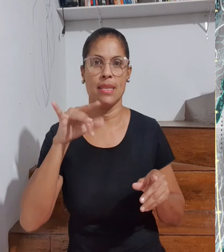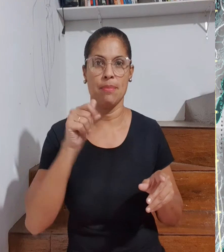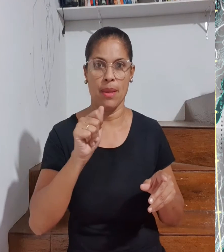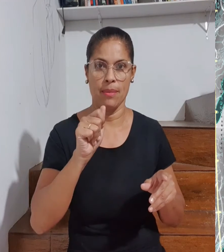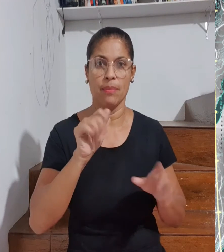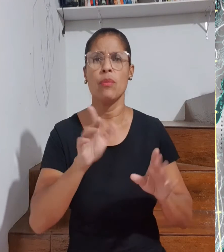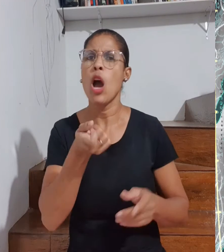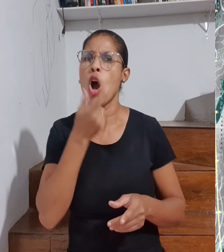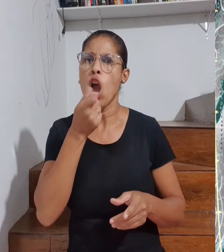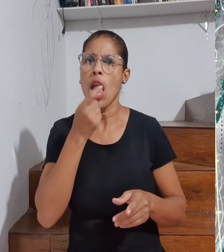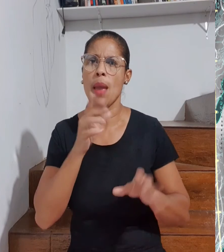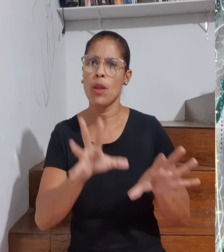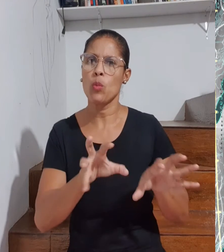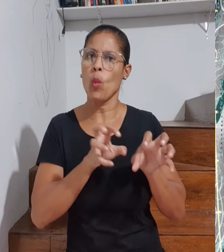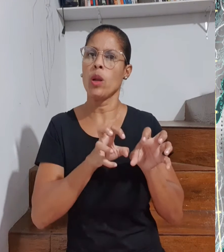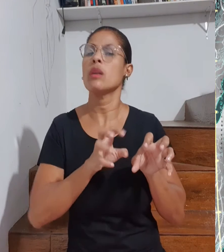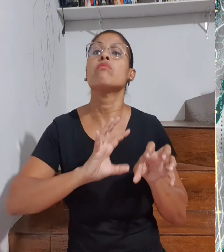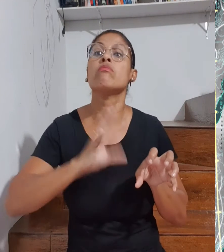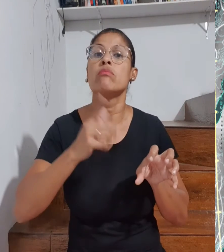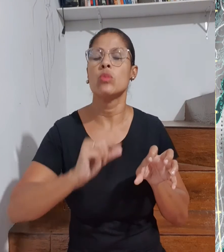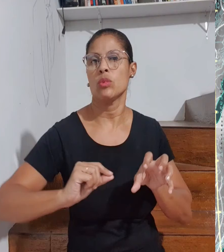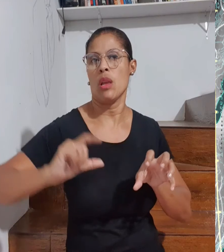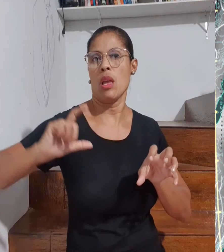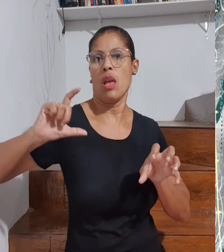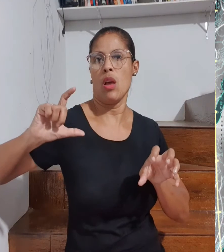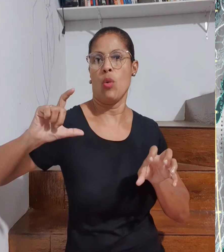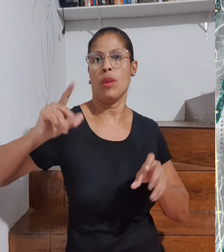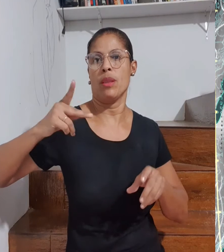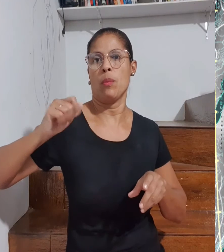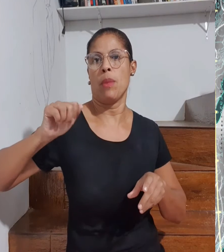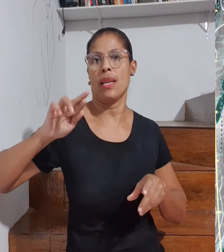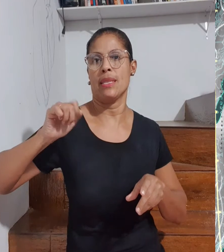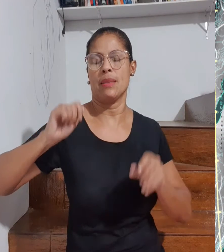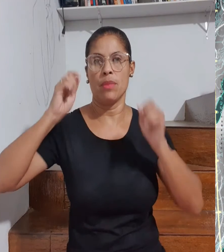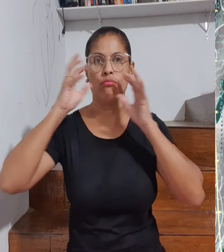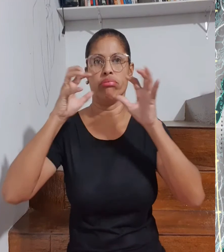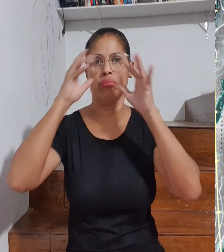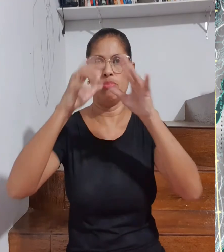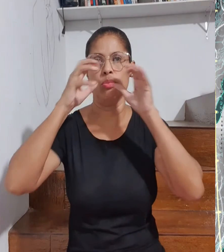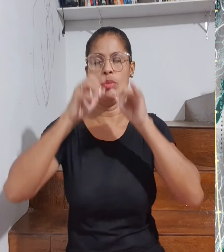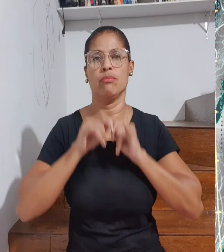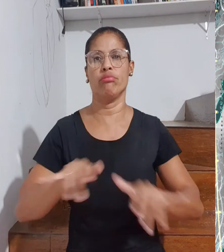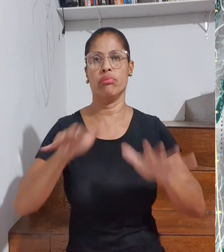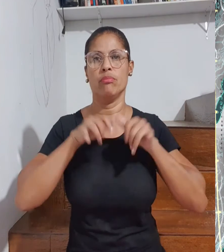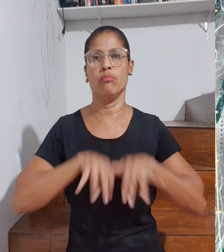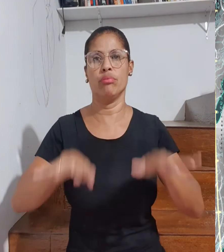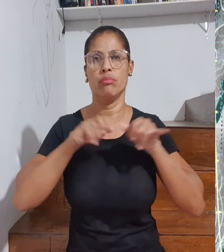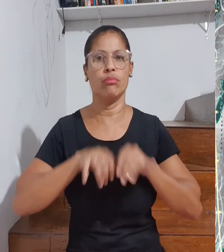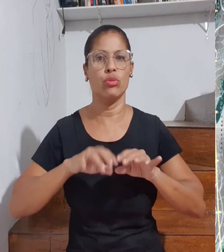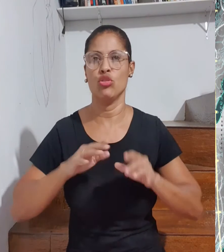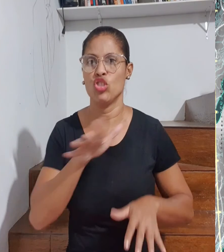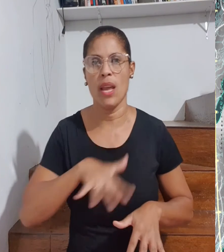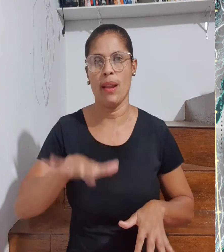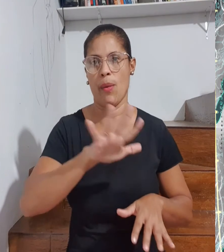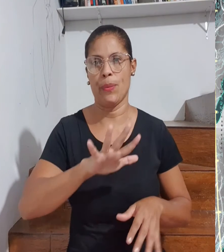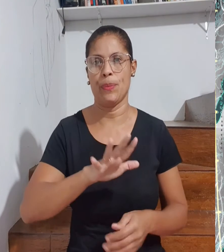essas colinesterases aumentam, consequentemente, a atividade parasimpática e a neurotransmissão colinérgica como